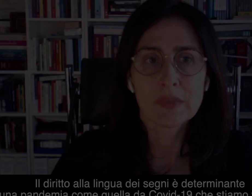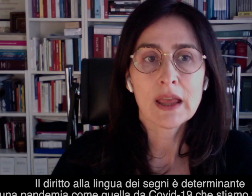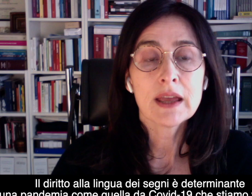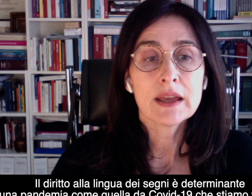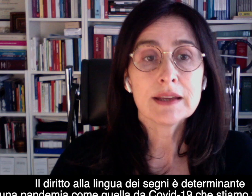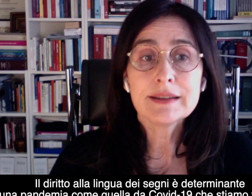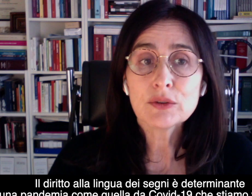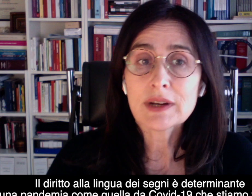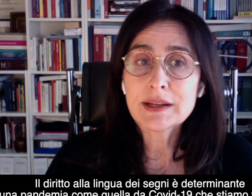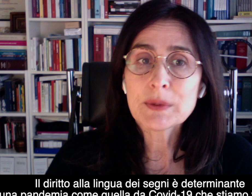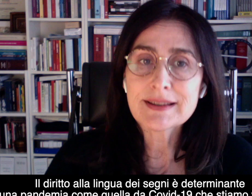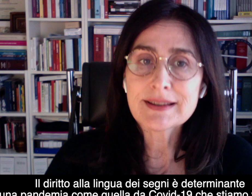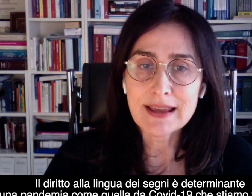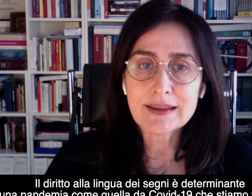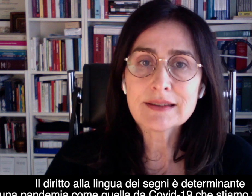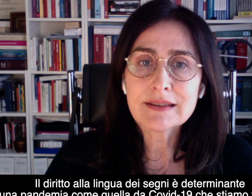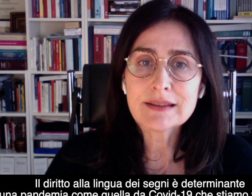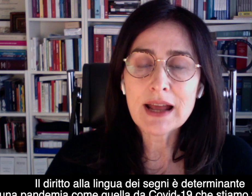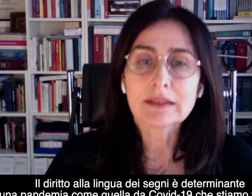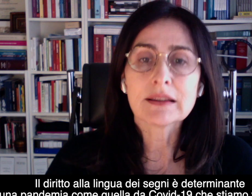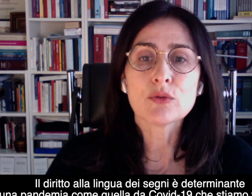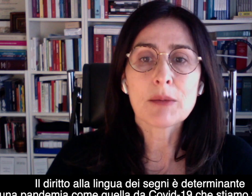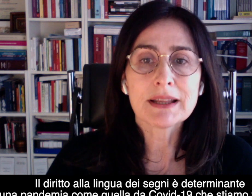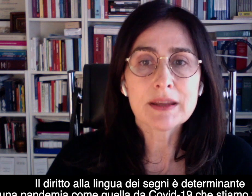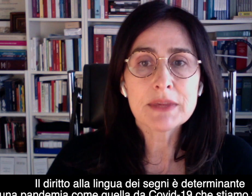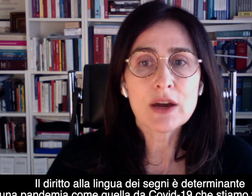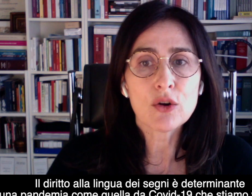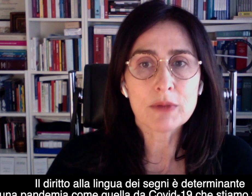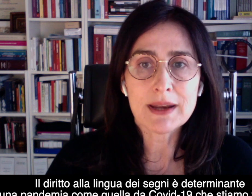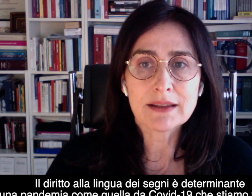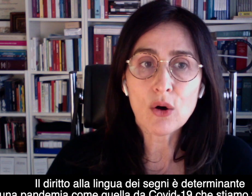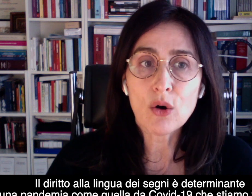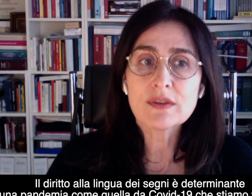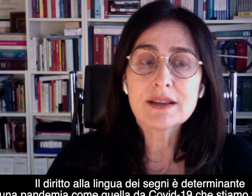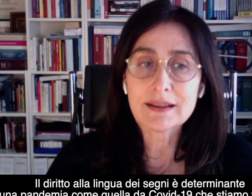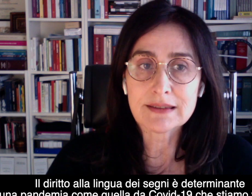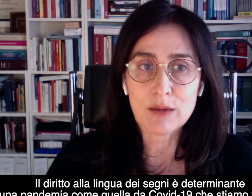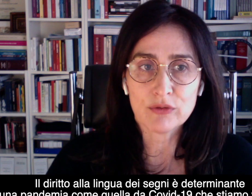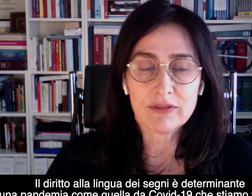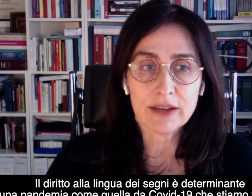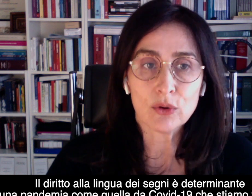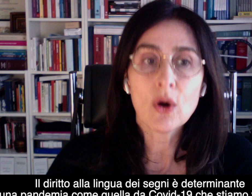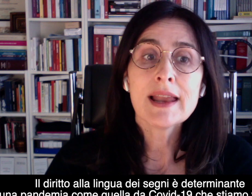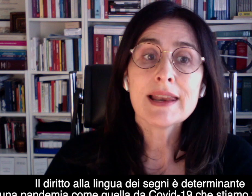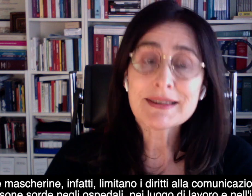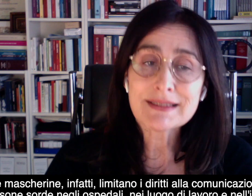il diritto alla lingua dei segni è determinante in una pandilla come quella da co lead che stiamo vivendo le mascherine